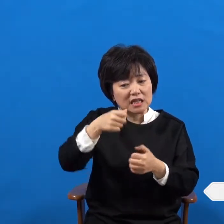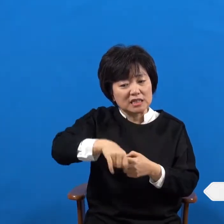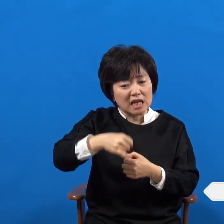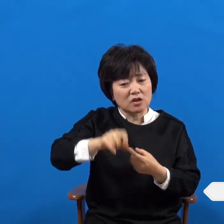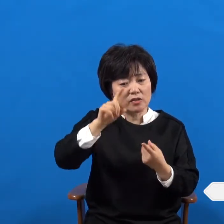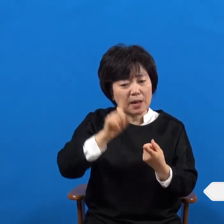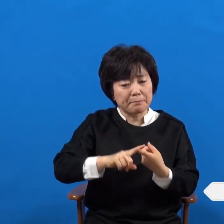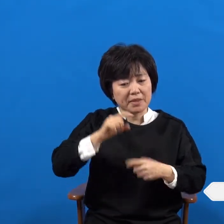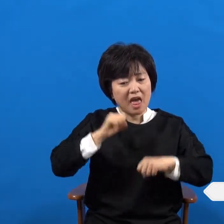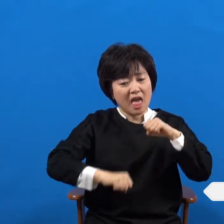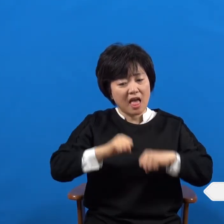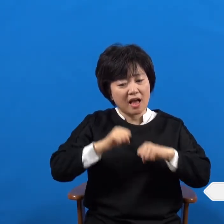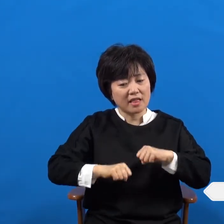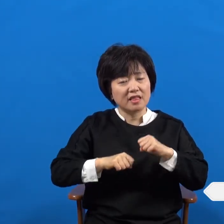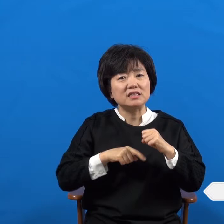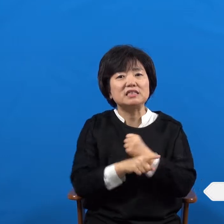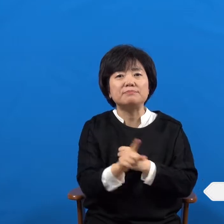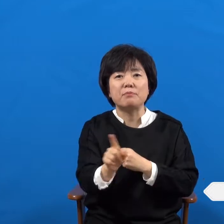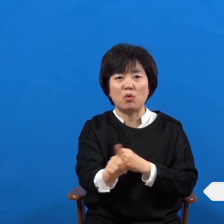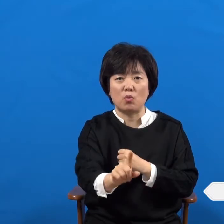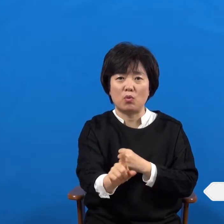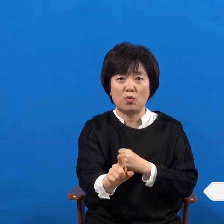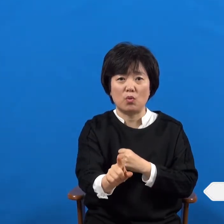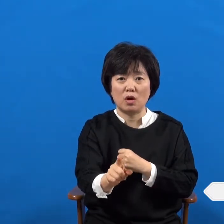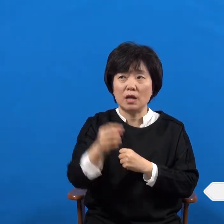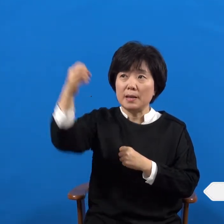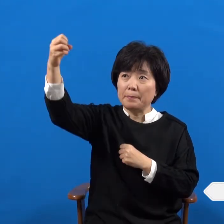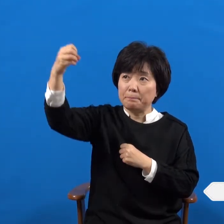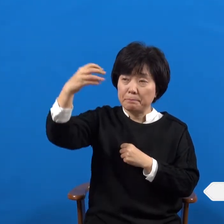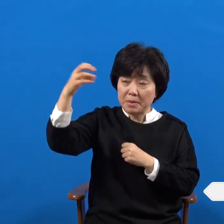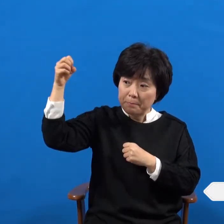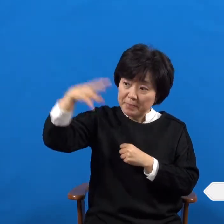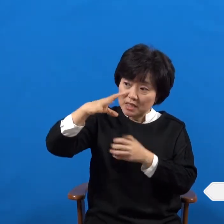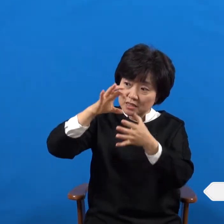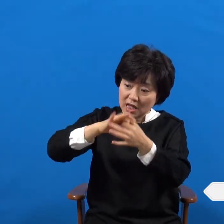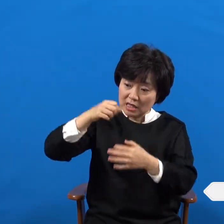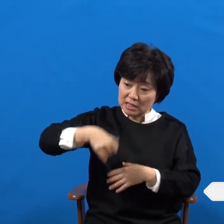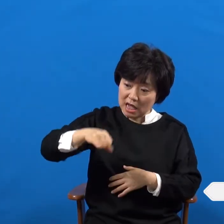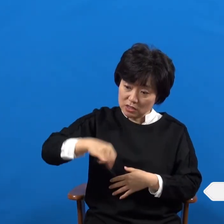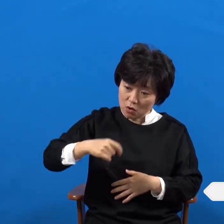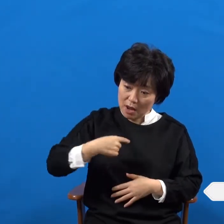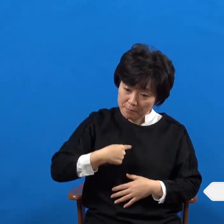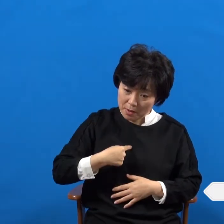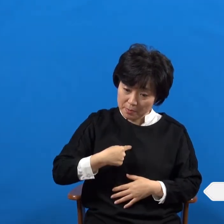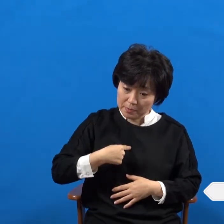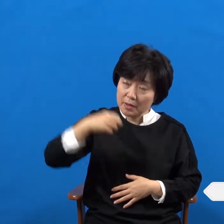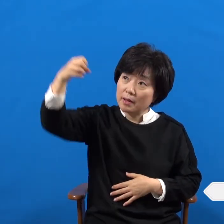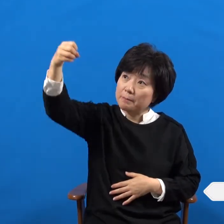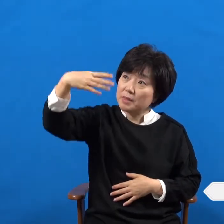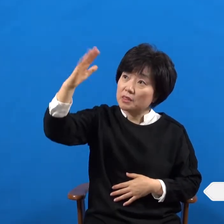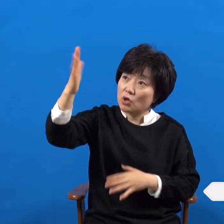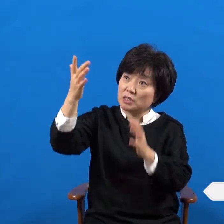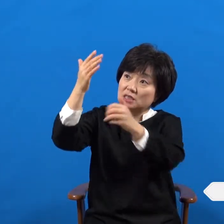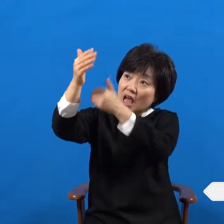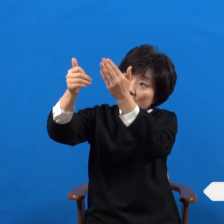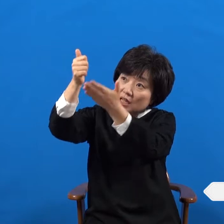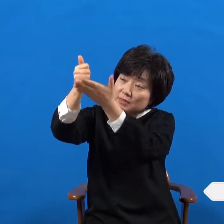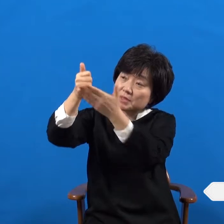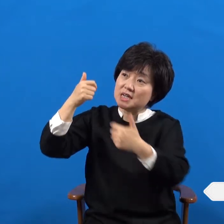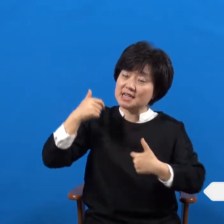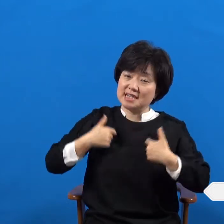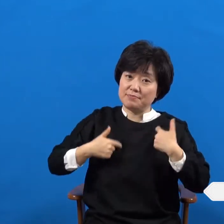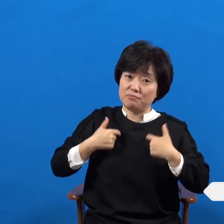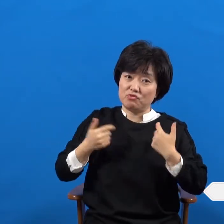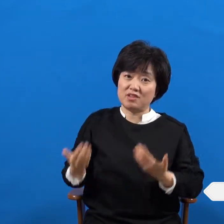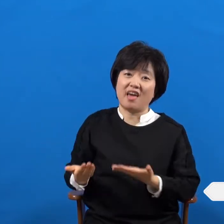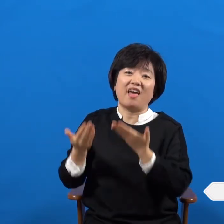자녀답게 행한다는 뜻이 뭡니까? 빛의 자녀라면 빛 대신 하나님을 기쁘시게